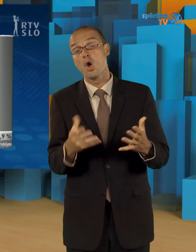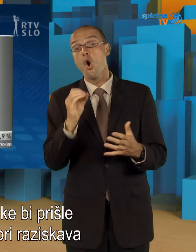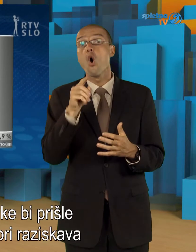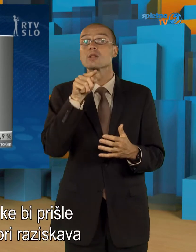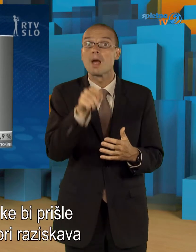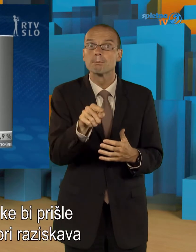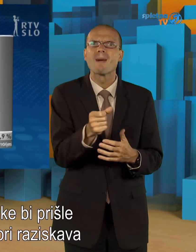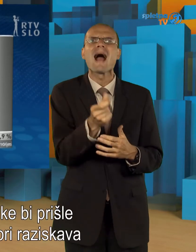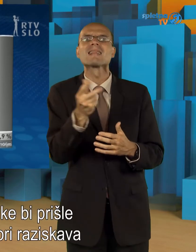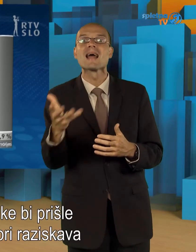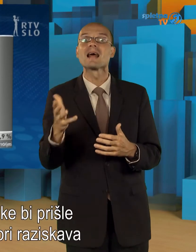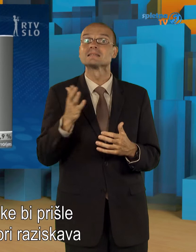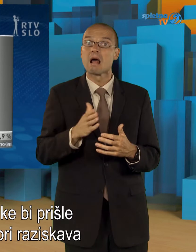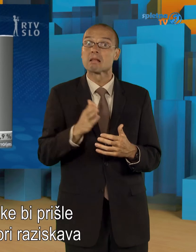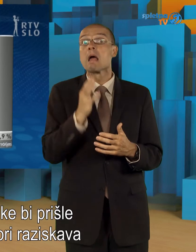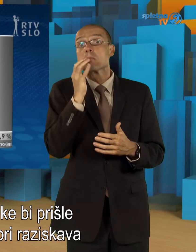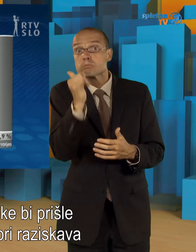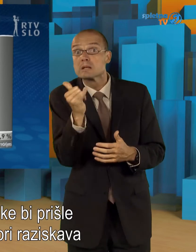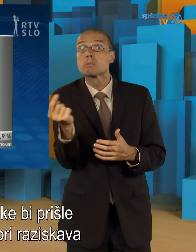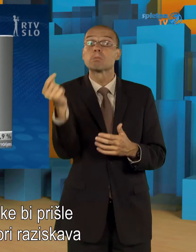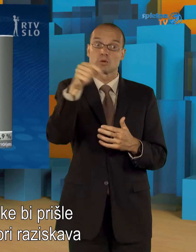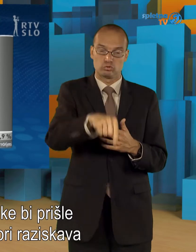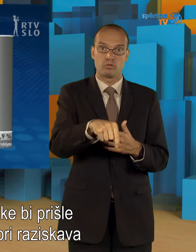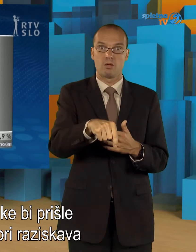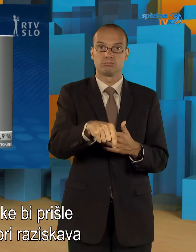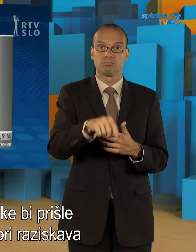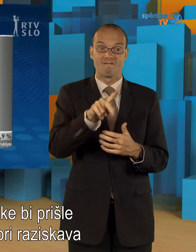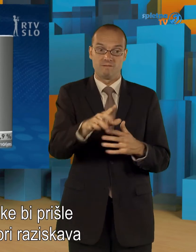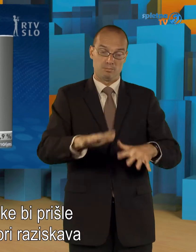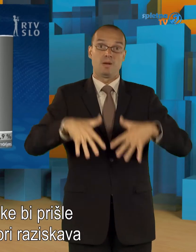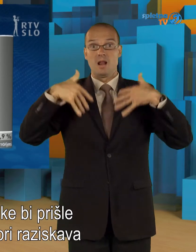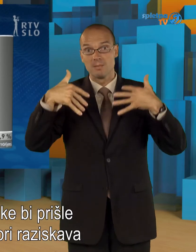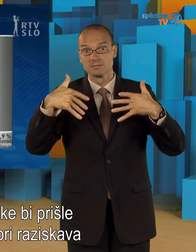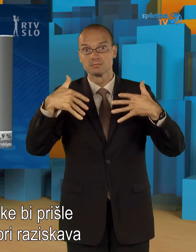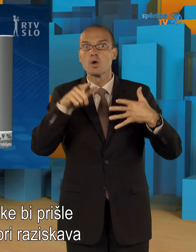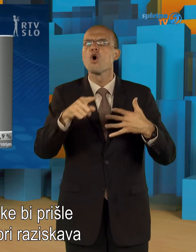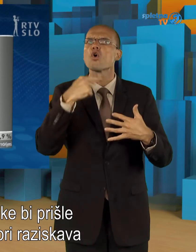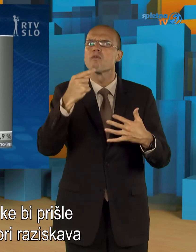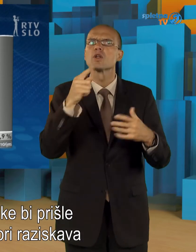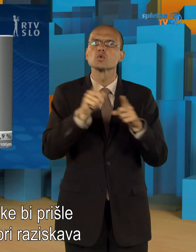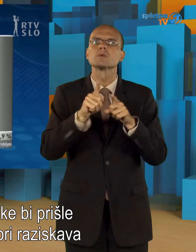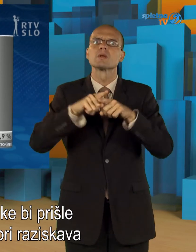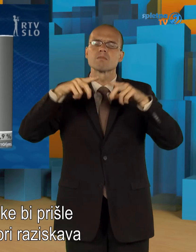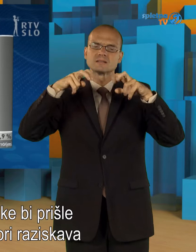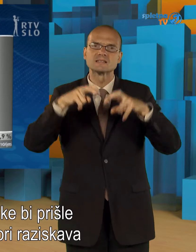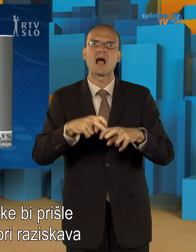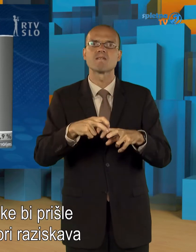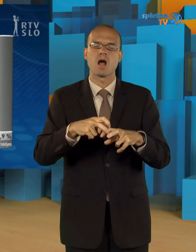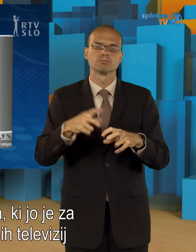O tem, katere stranke bi prišle v parlament, pa govori raziskava agencije Nina Media, ki jo je za eno od komercialnih